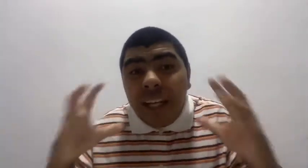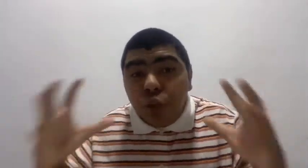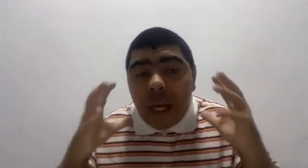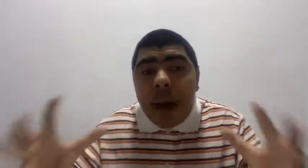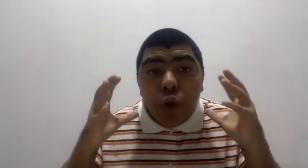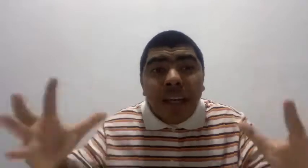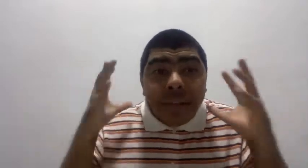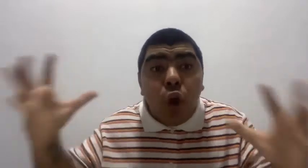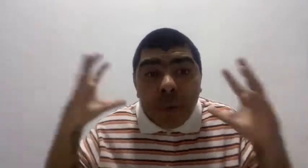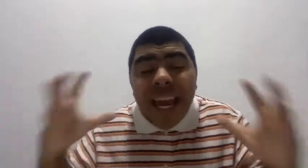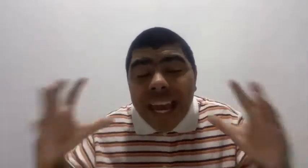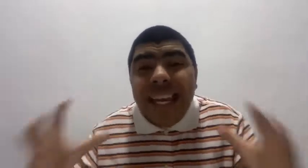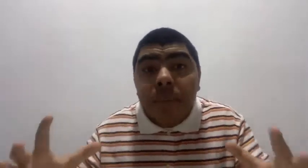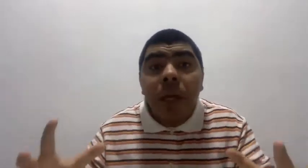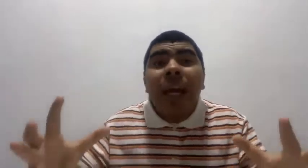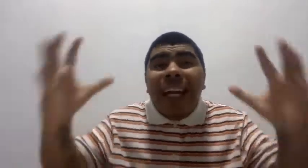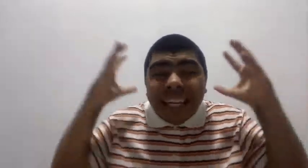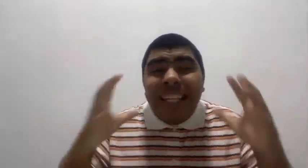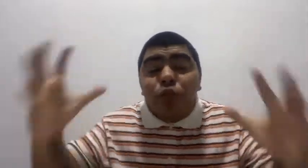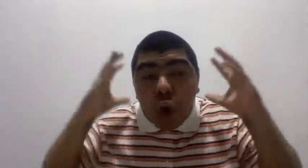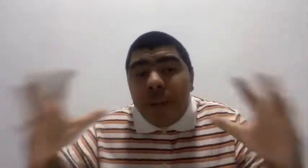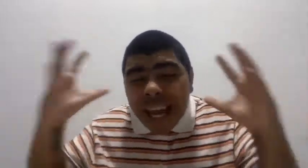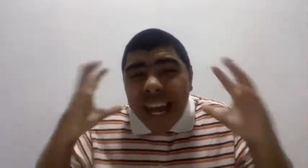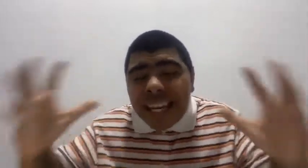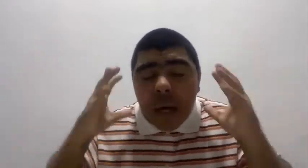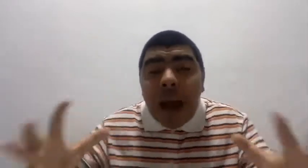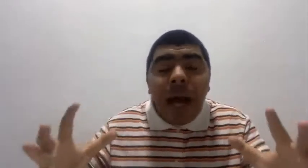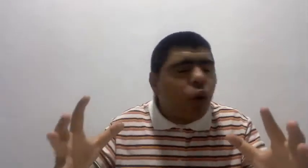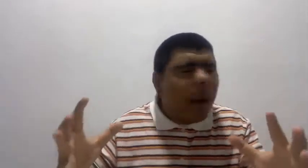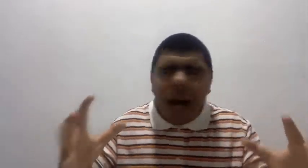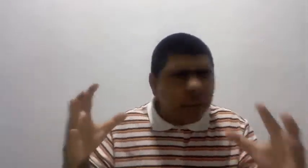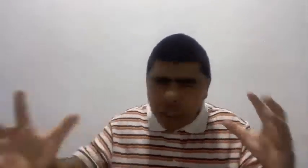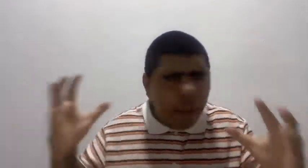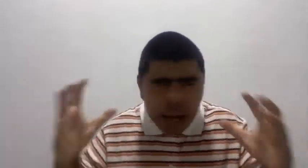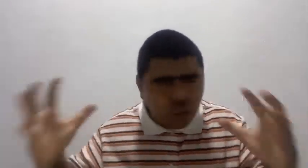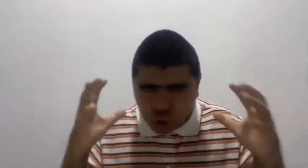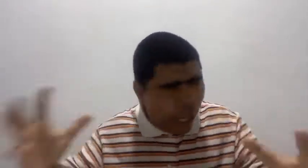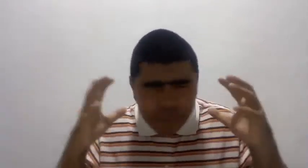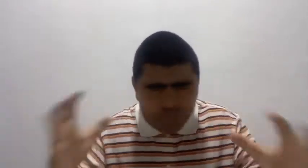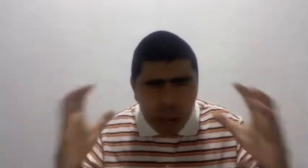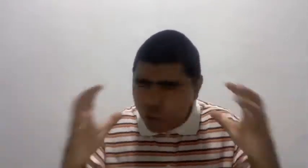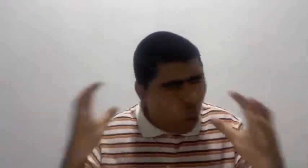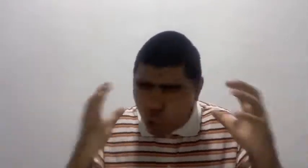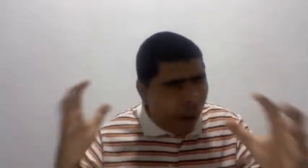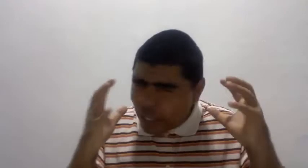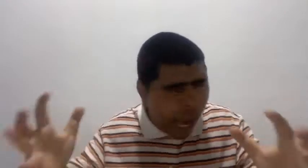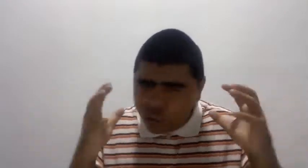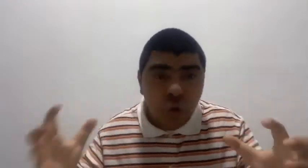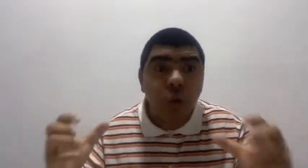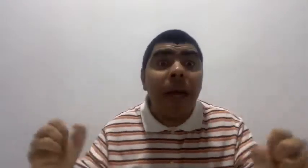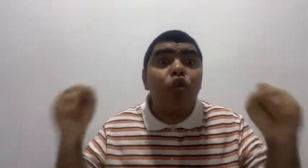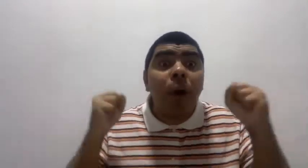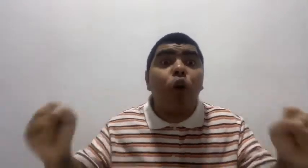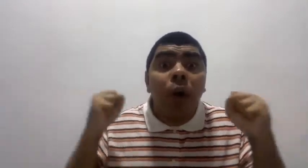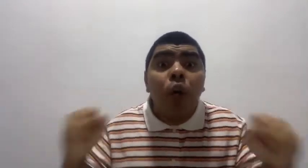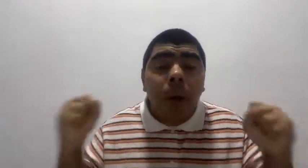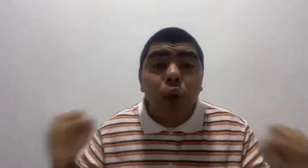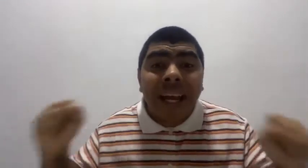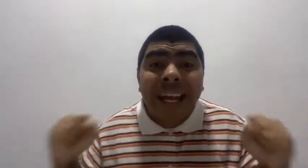cuidarse, hermano. Cristo viene. Cristo viene, hermano. Manda, basenda, kuma, danzo. Hermano, yo hablo de que